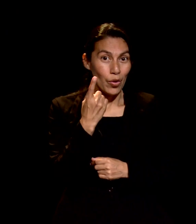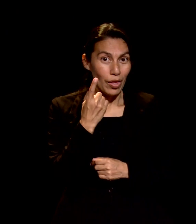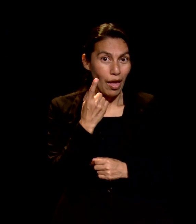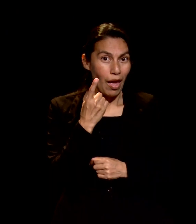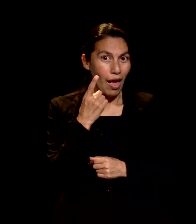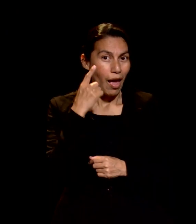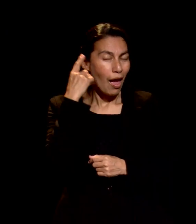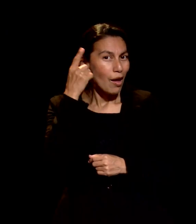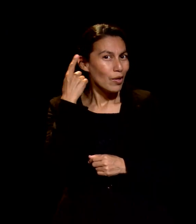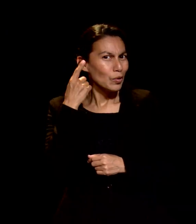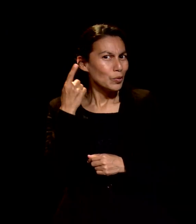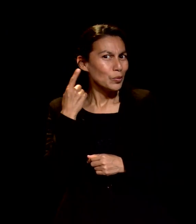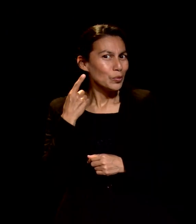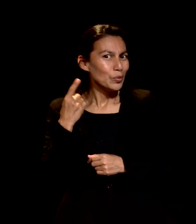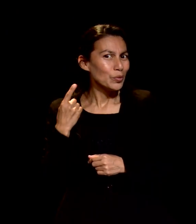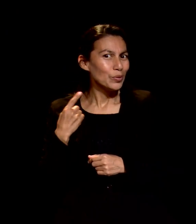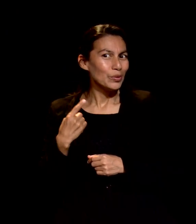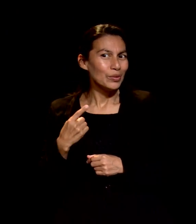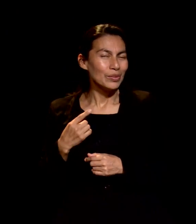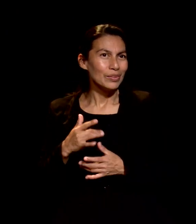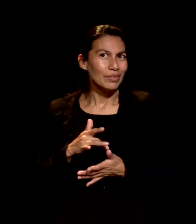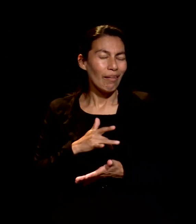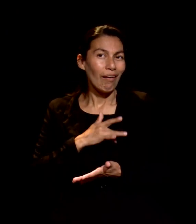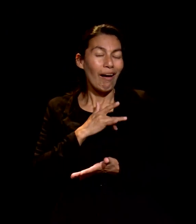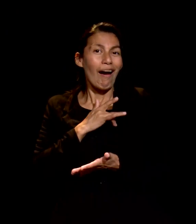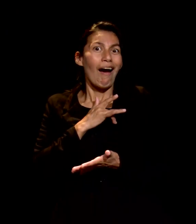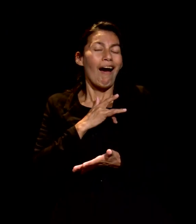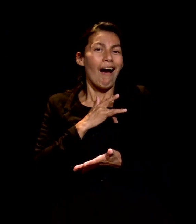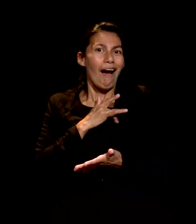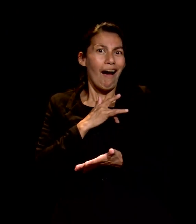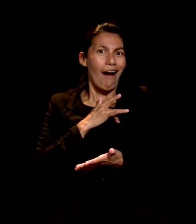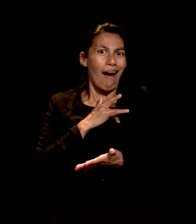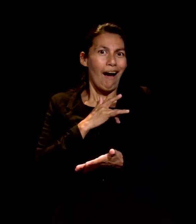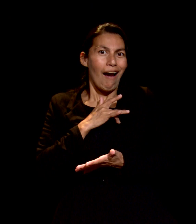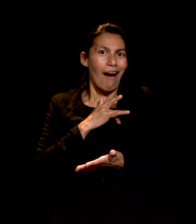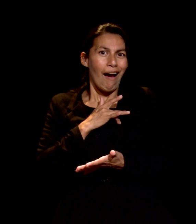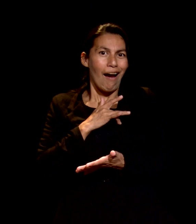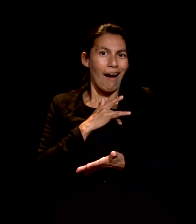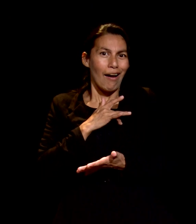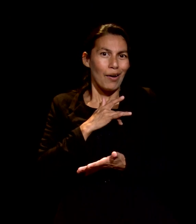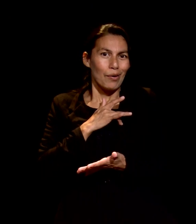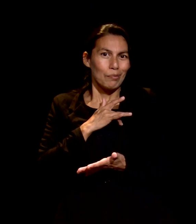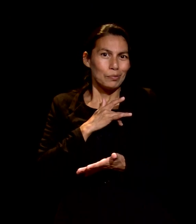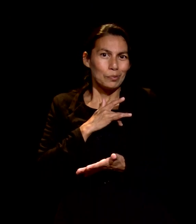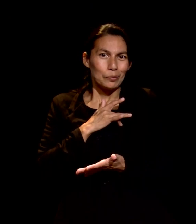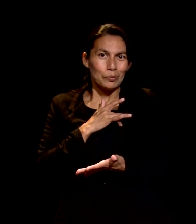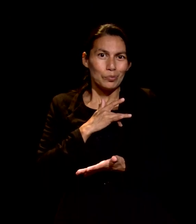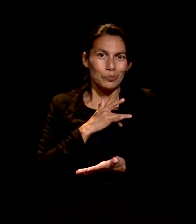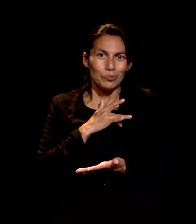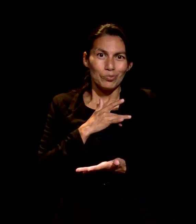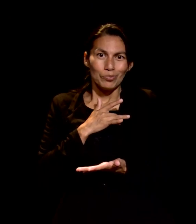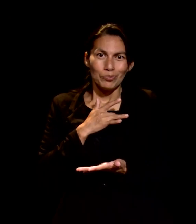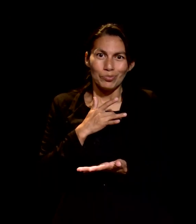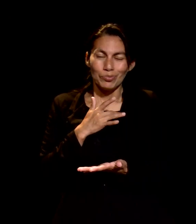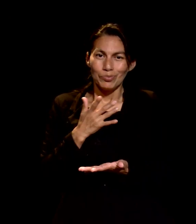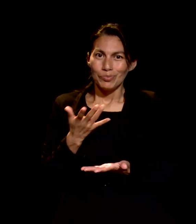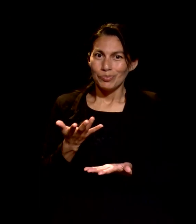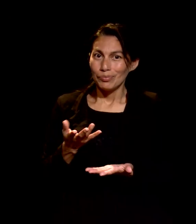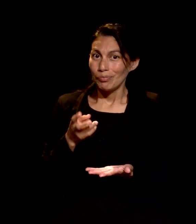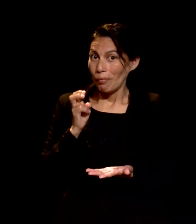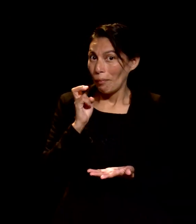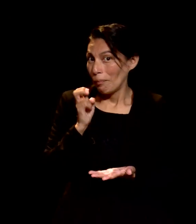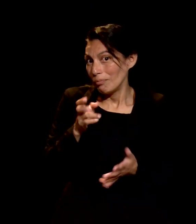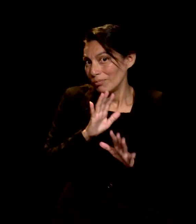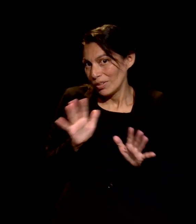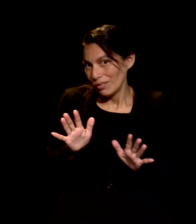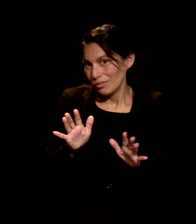una de ellas con pelo chinito así me cautivó solamente que pues fue